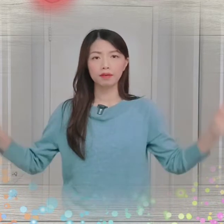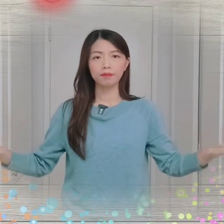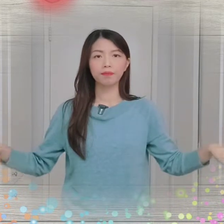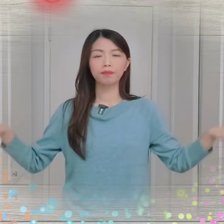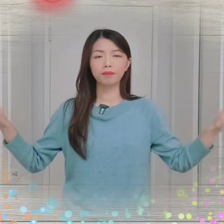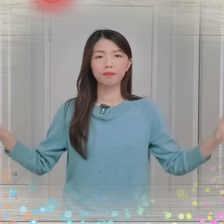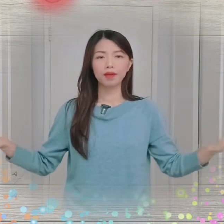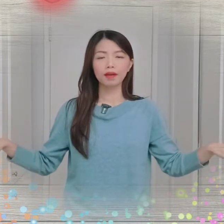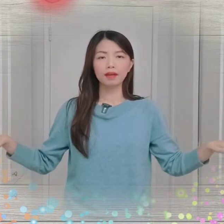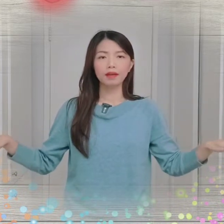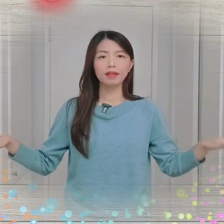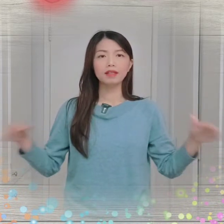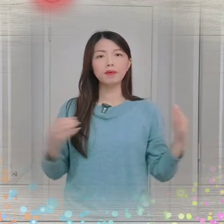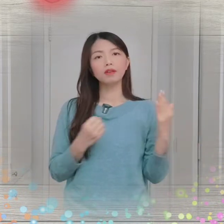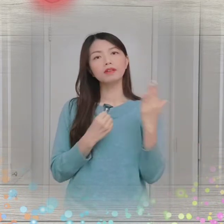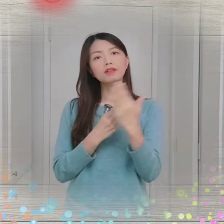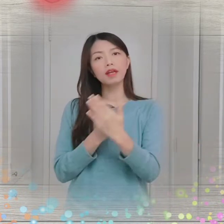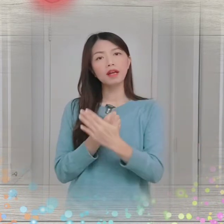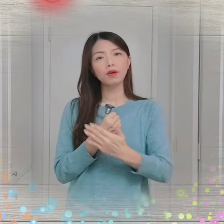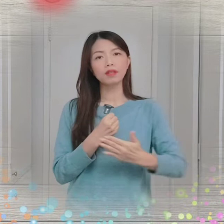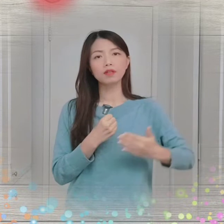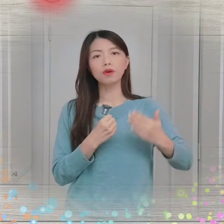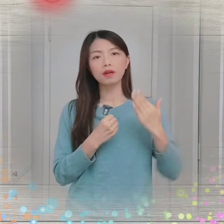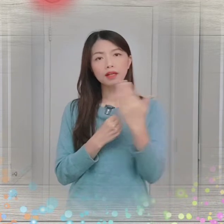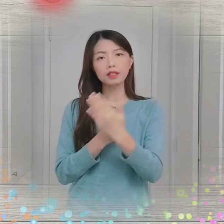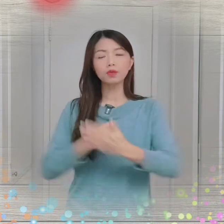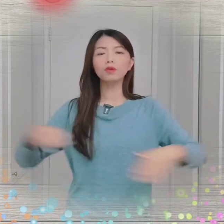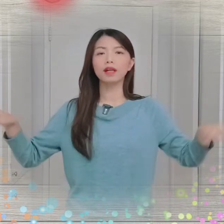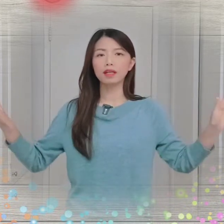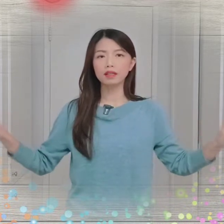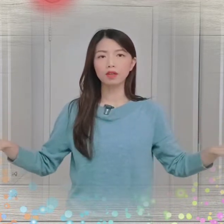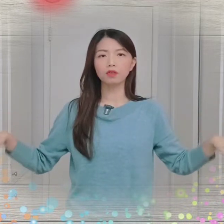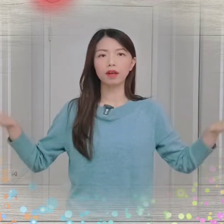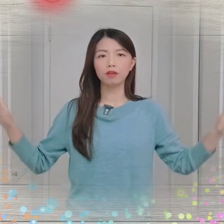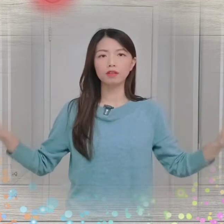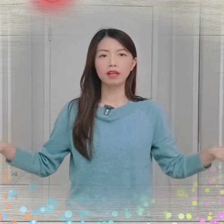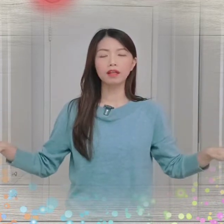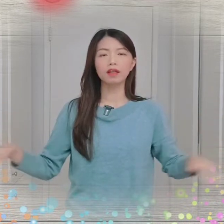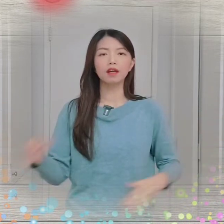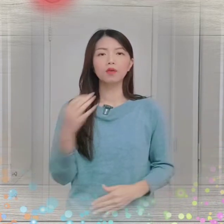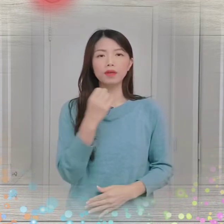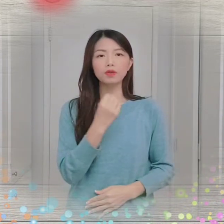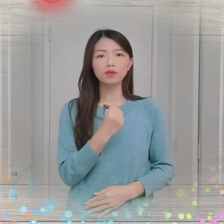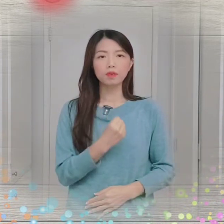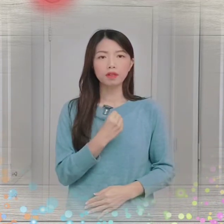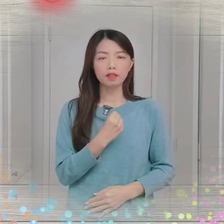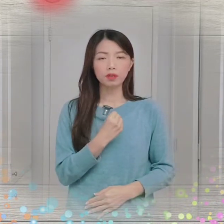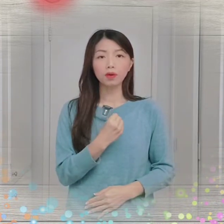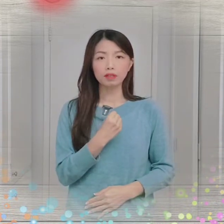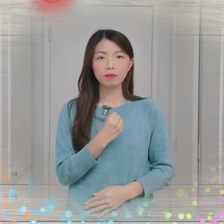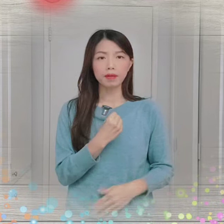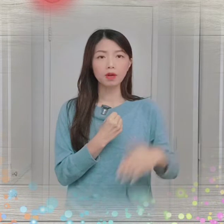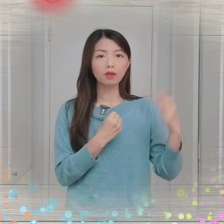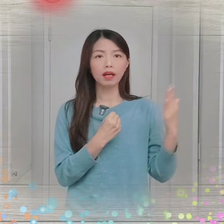천사 아니시면 은혜라고 한 뜻의 수어를 하시고 날개짓 하셔도 돼요. 은혜는 왼손은 주먹을